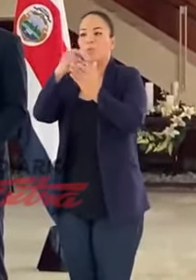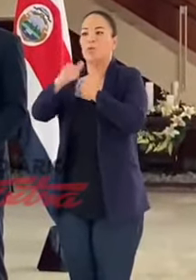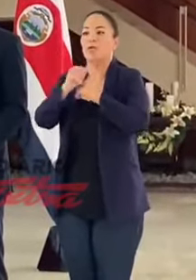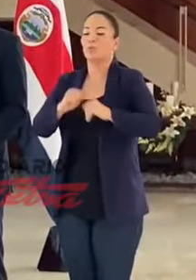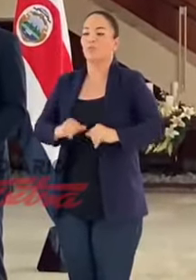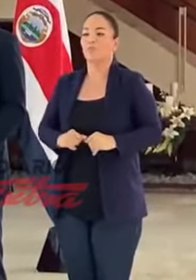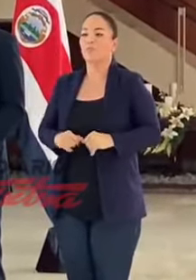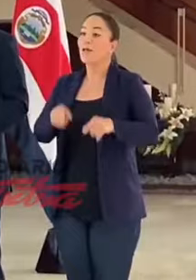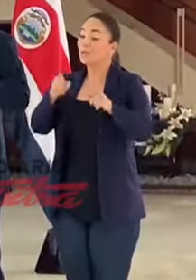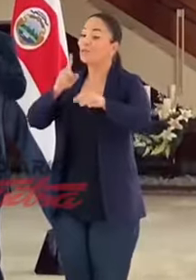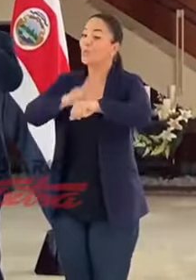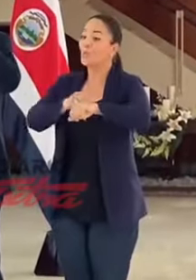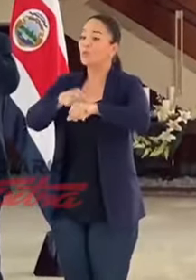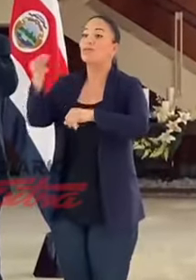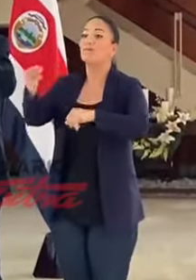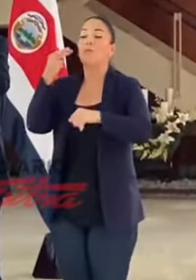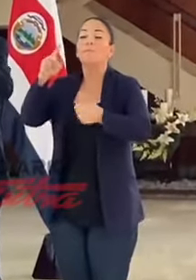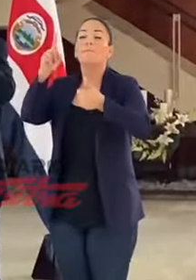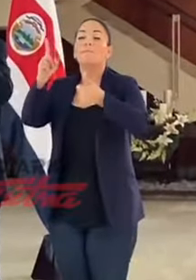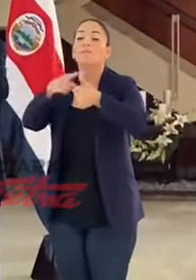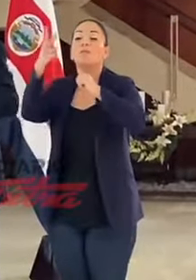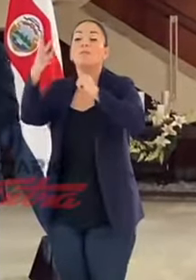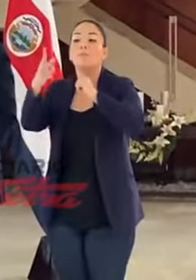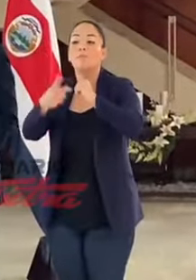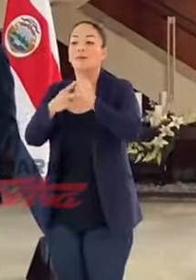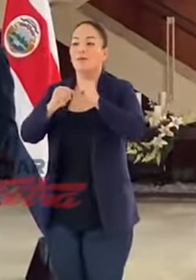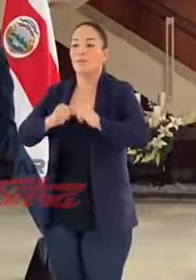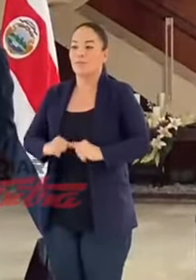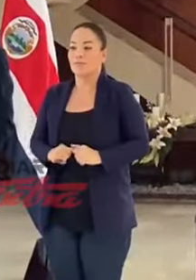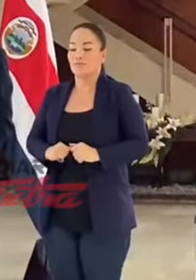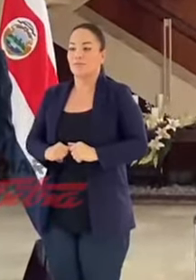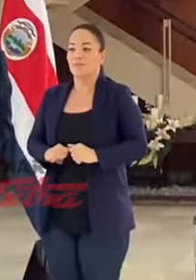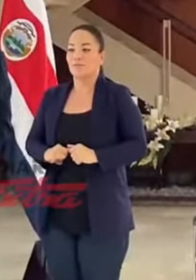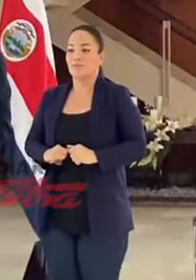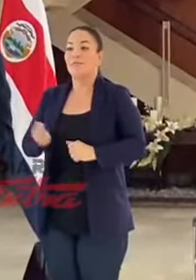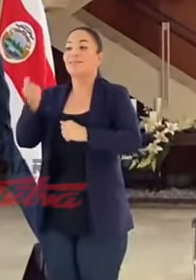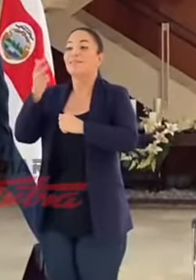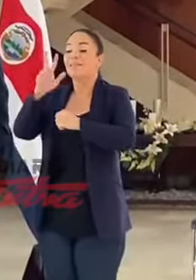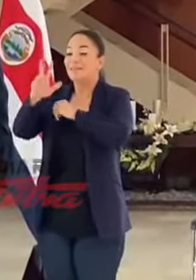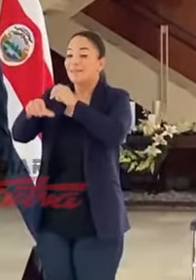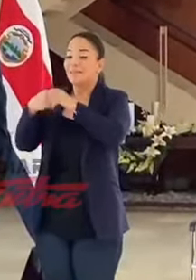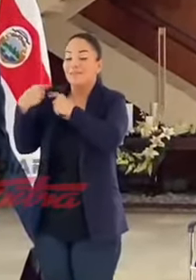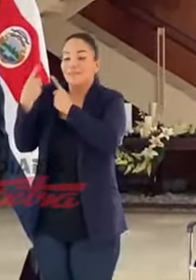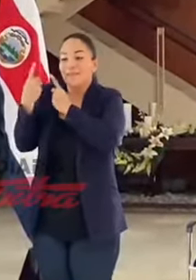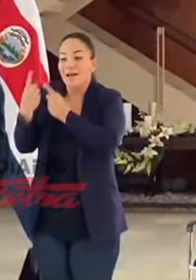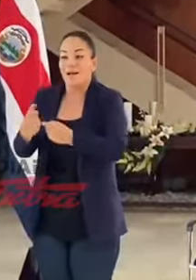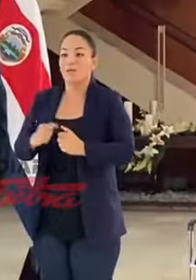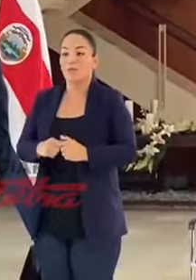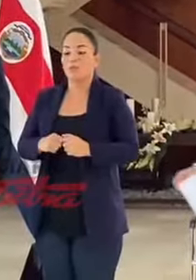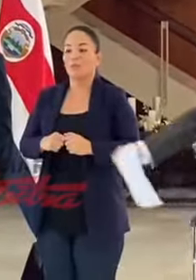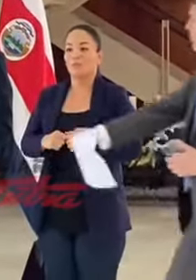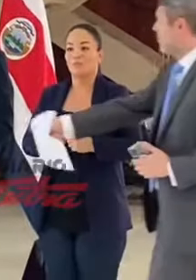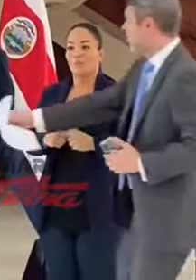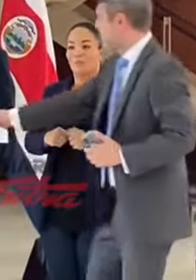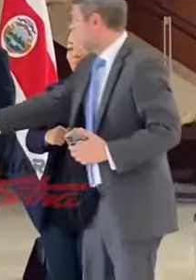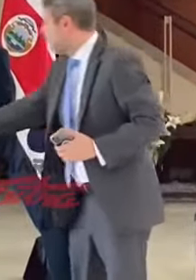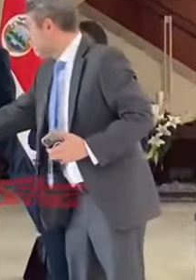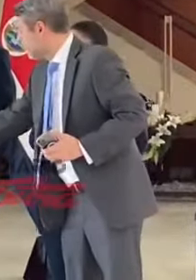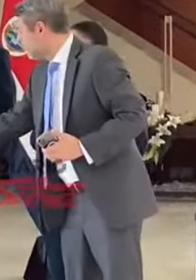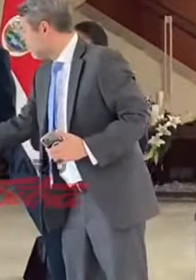momento histórico que por primera vez en 13 años el gobierno de